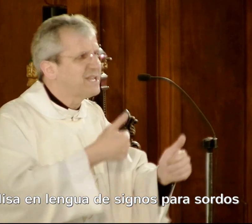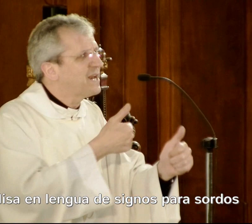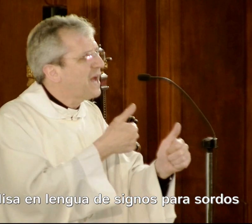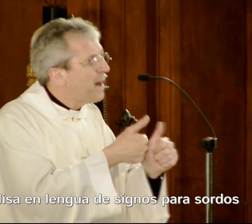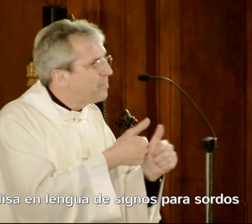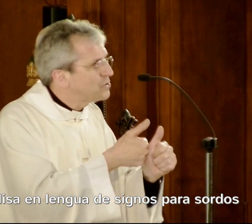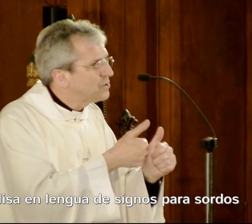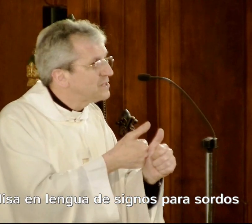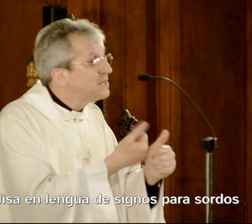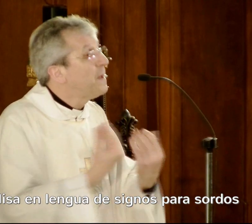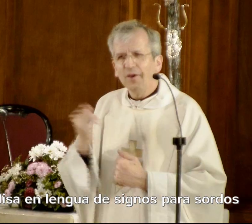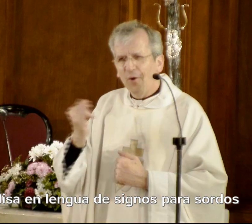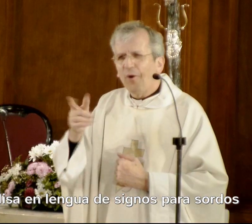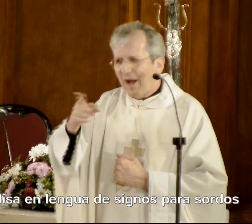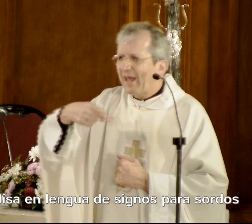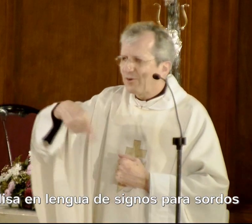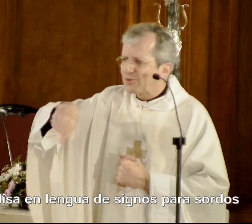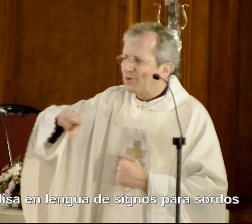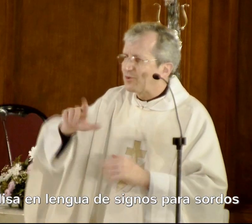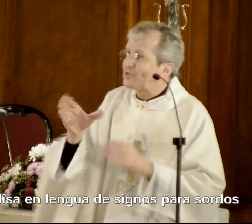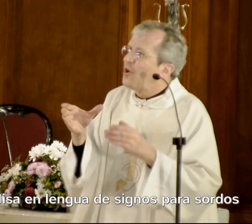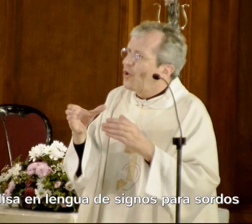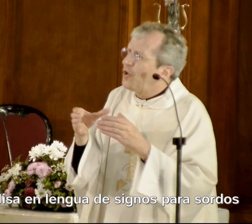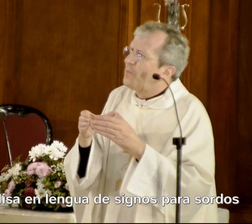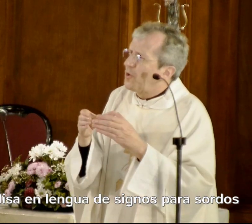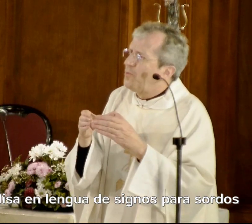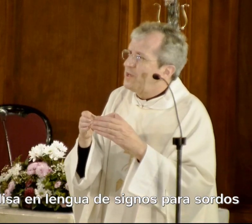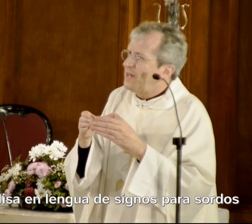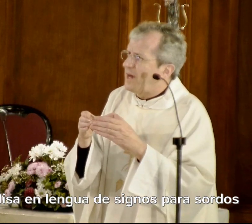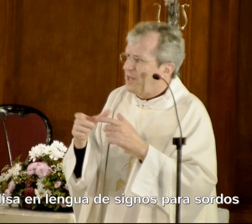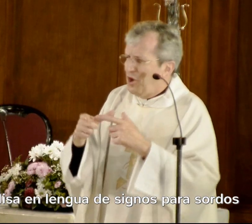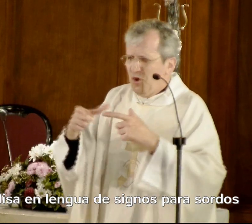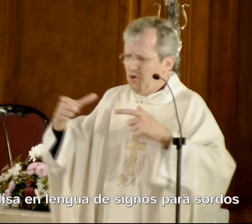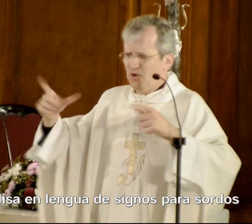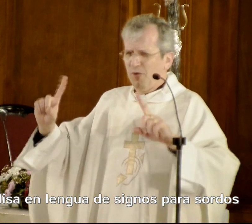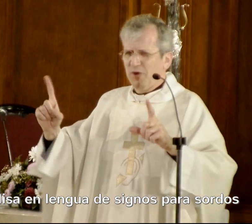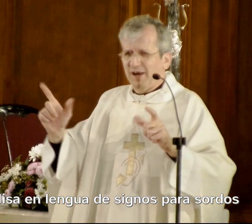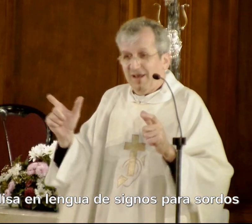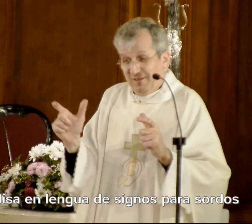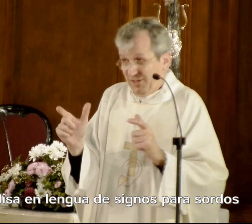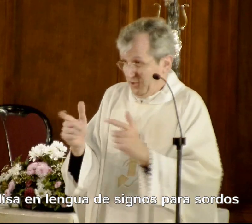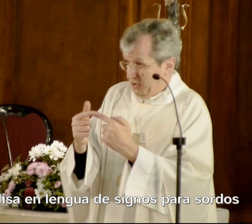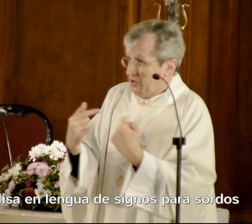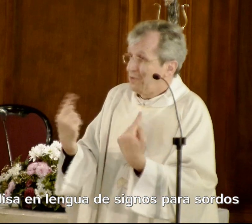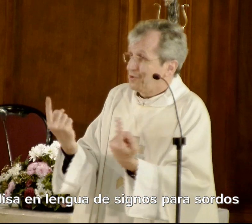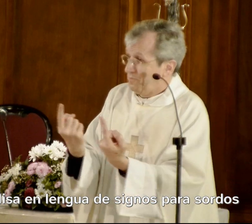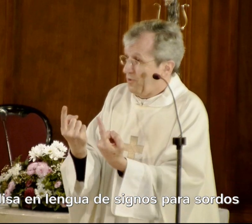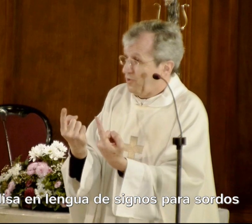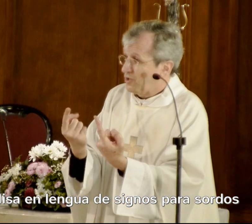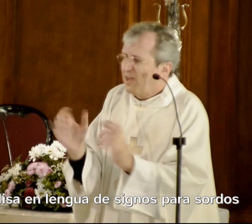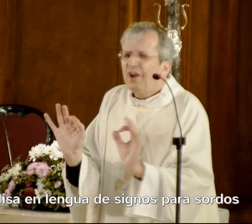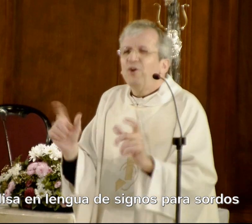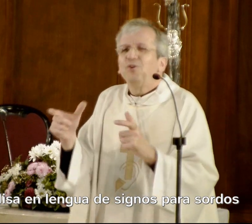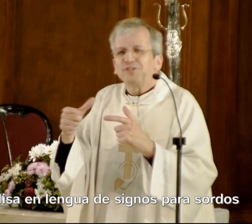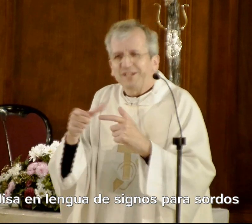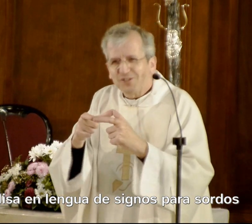ser apóstoles. Ojalá nosotros, como comunidad no muy grande, somos pocos los que